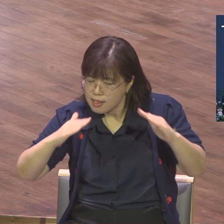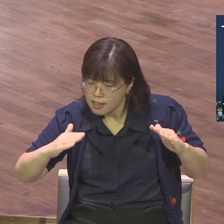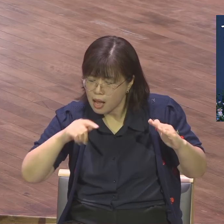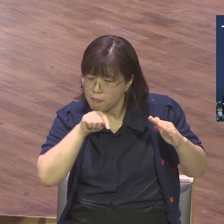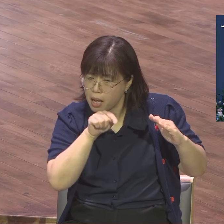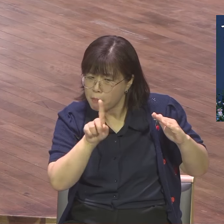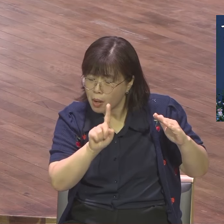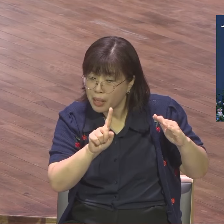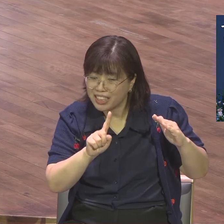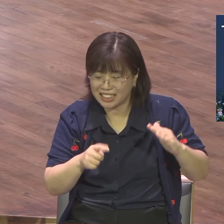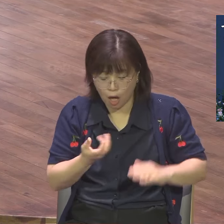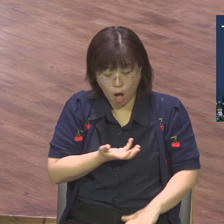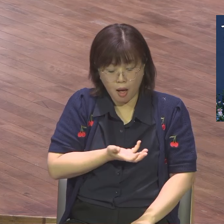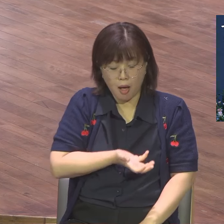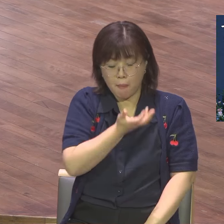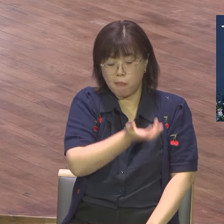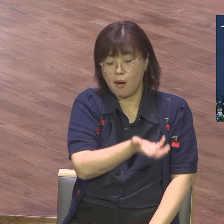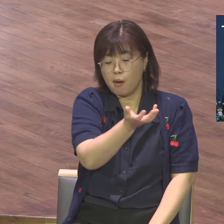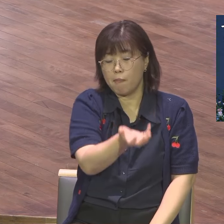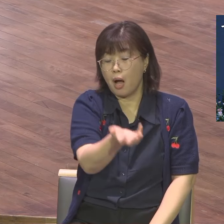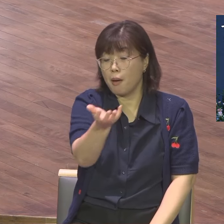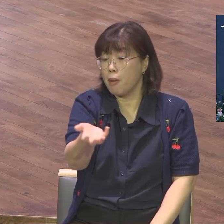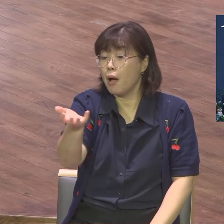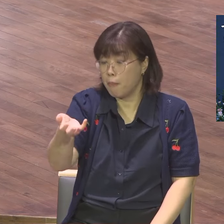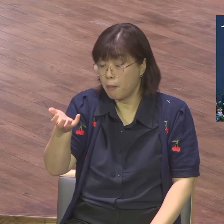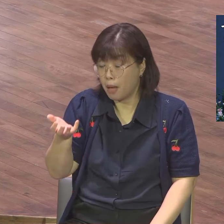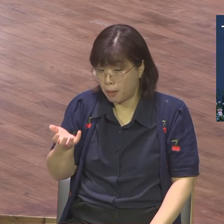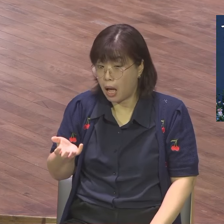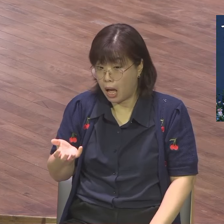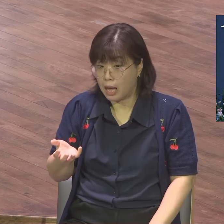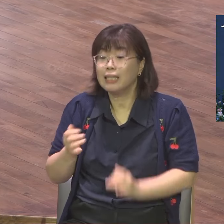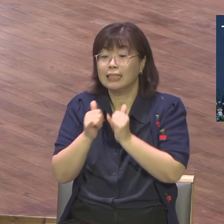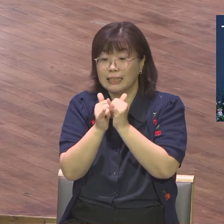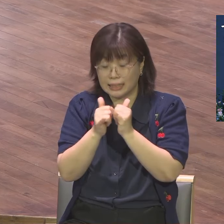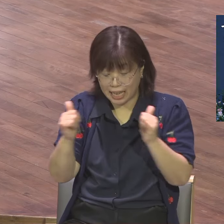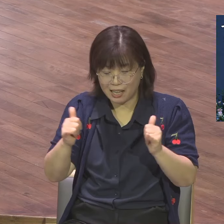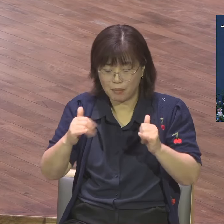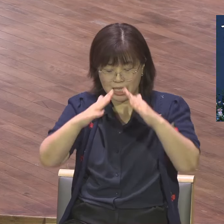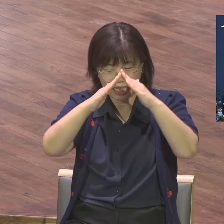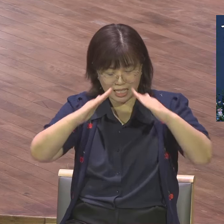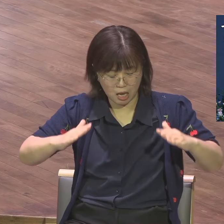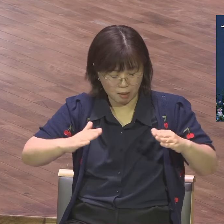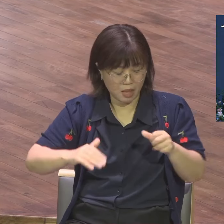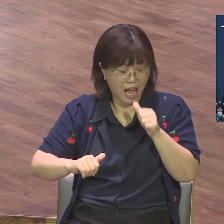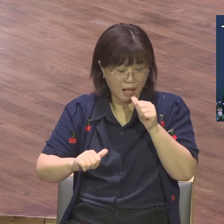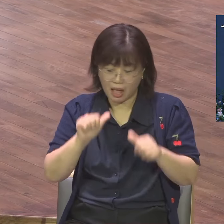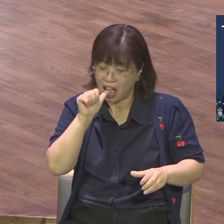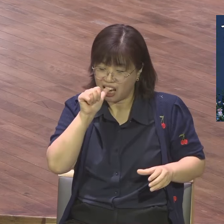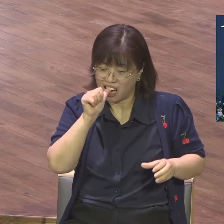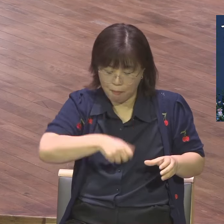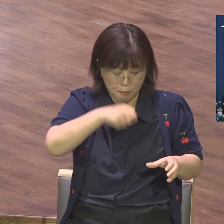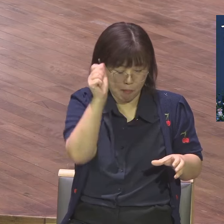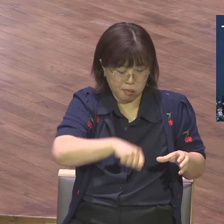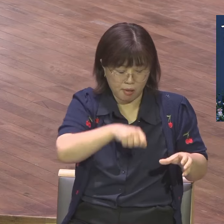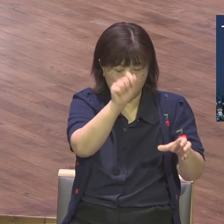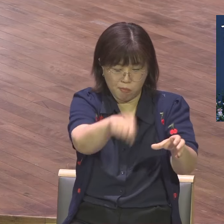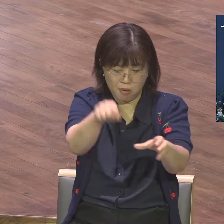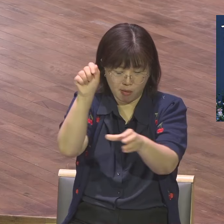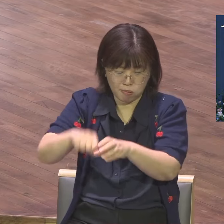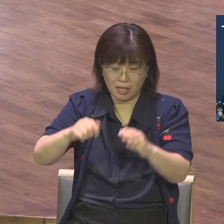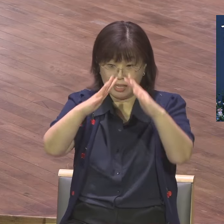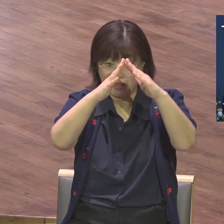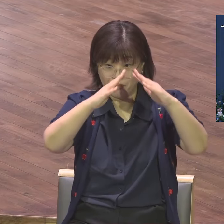유목민들이 치는 장막입니다. 계달이란 말은 이스마엘의 아들이에요. 이스마엘.